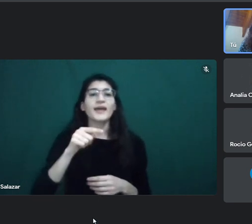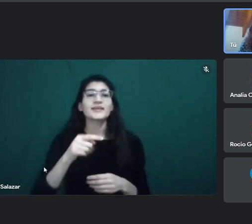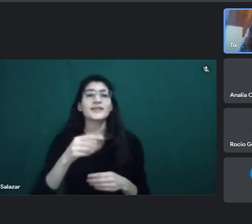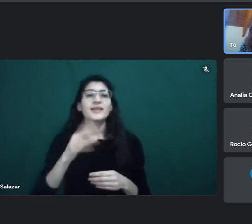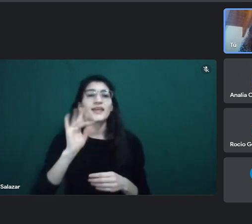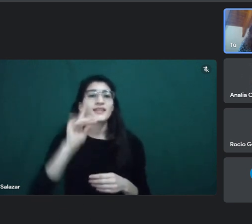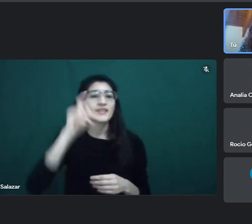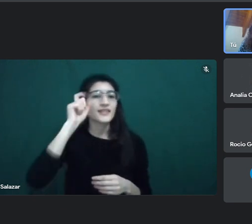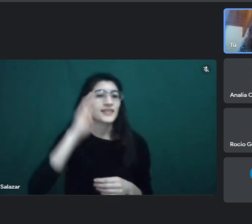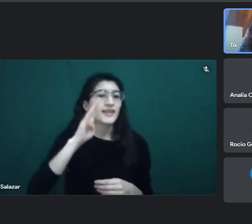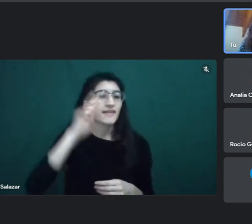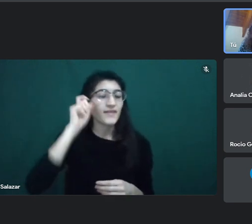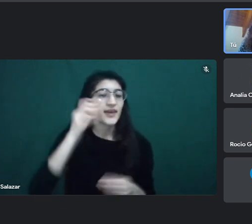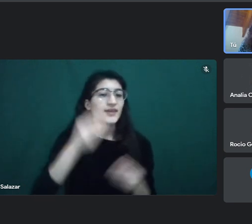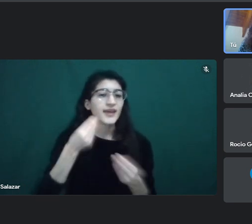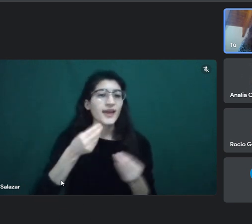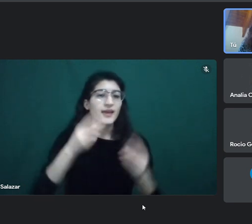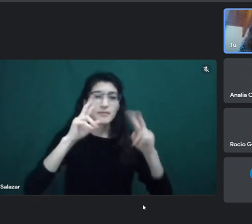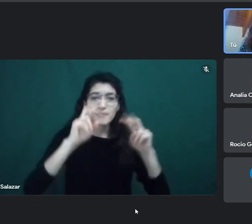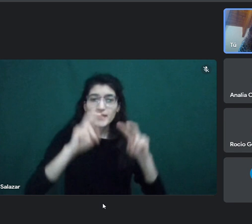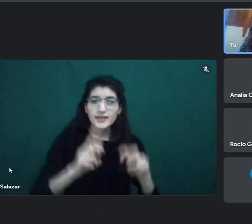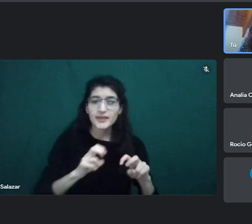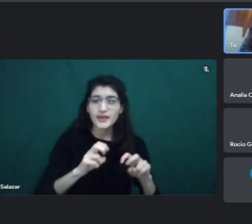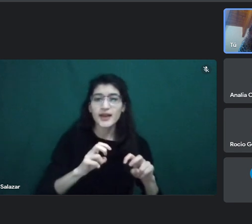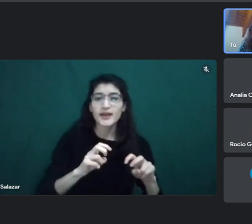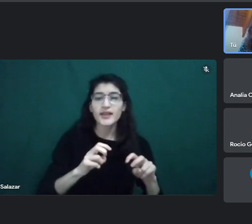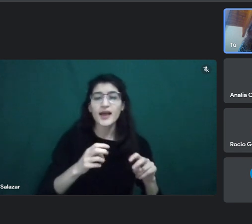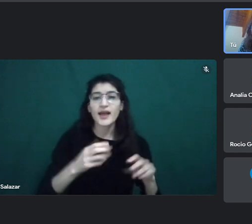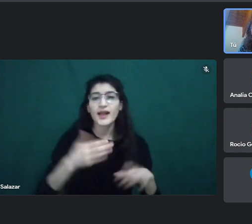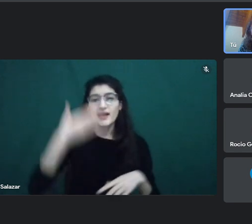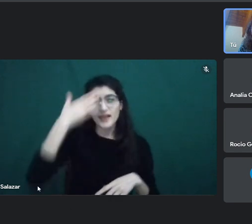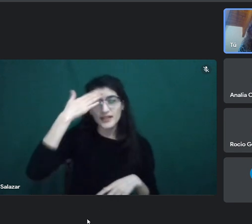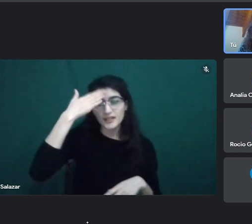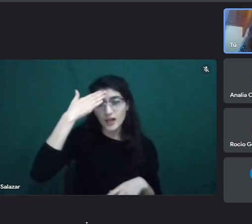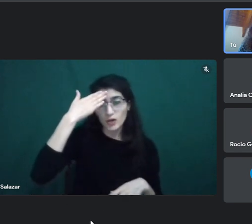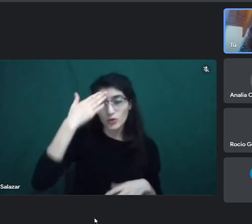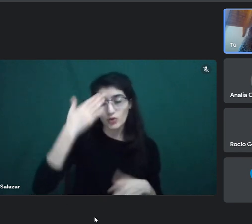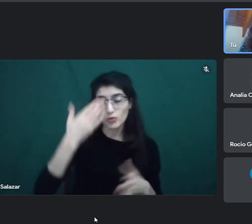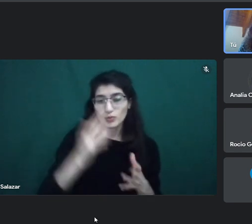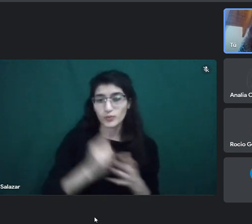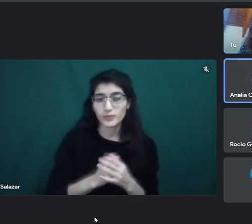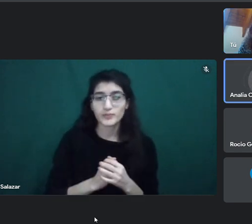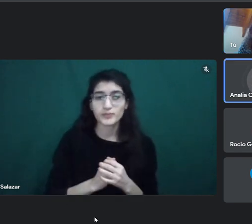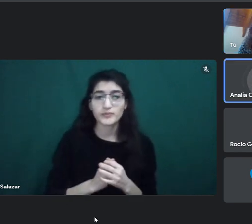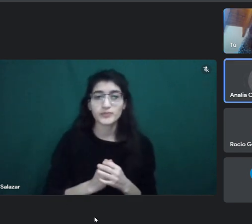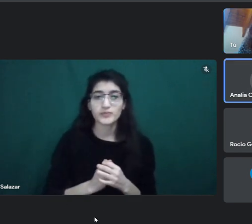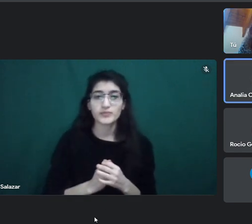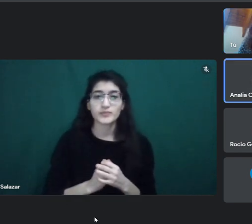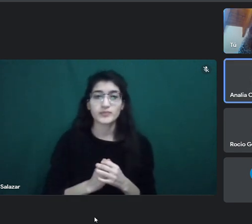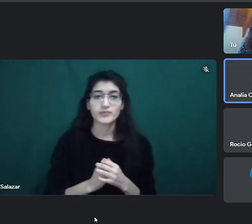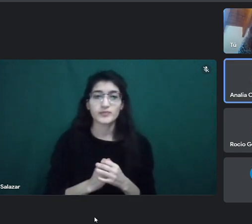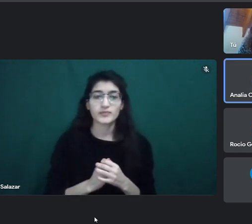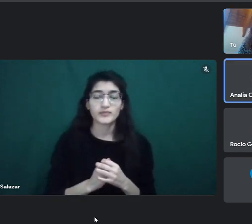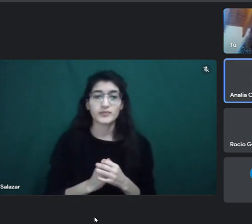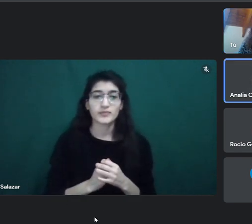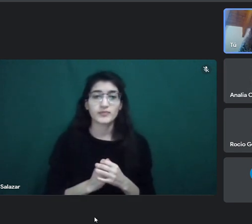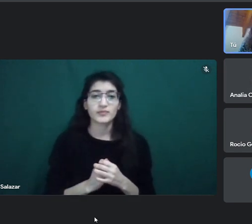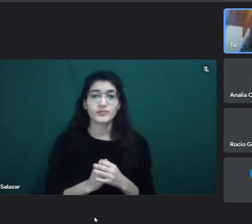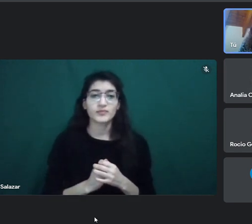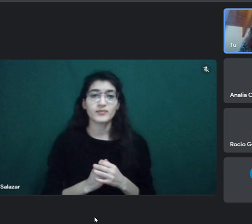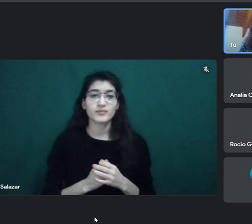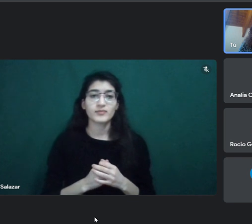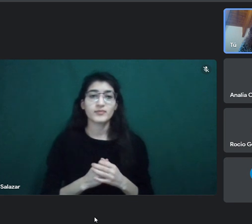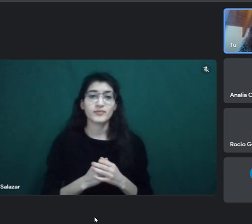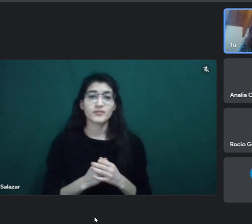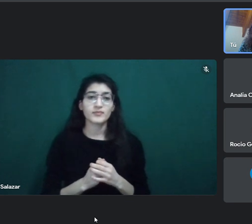Entonces, la frase verbal también tiene dos verbos, must y invest. Invest es el verbo